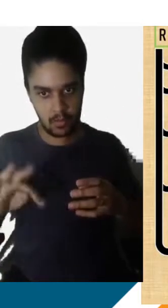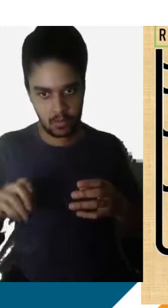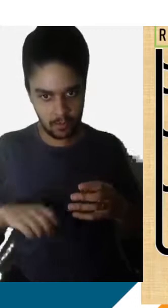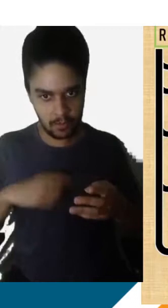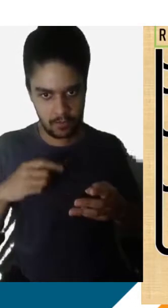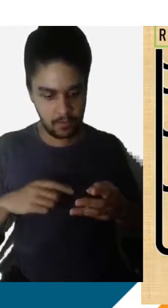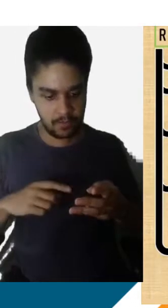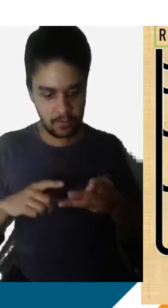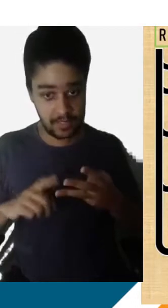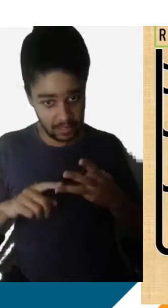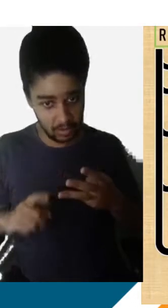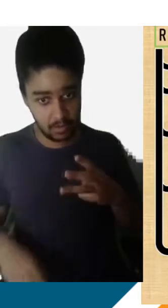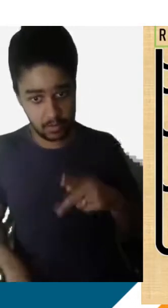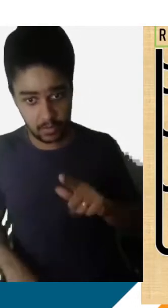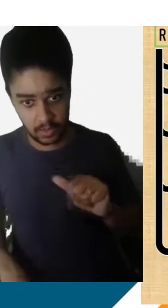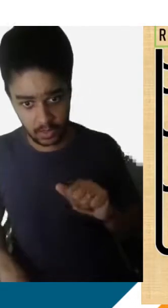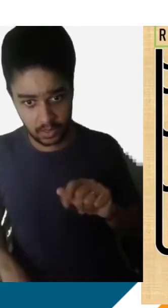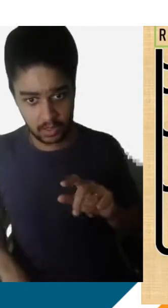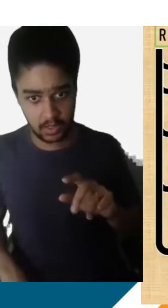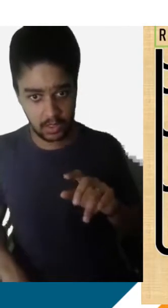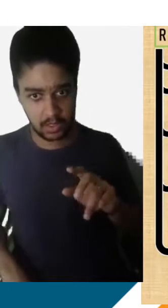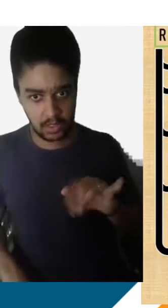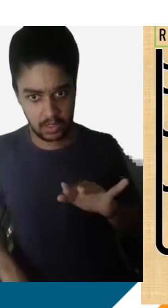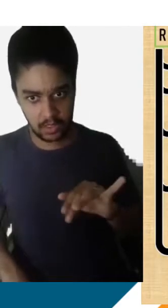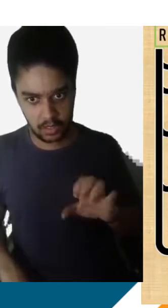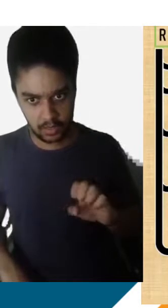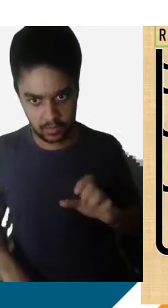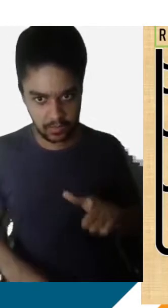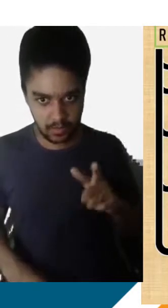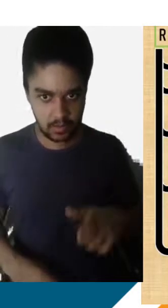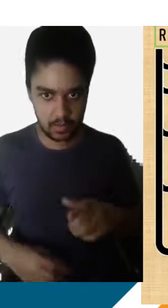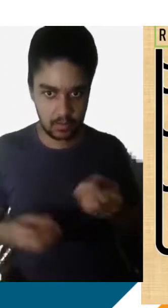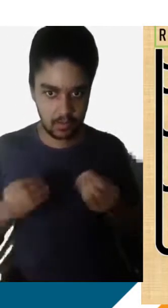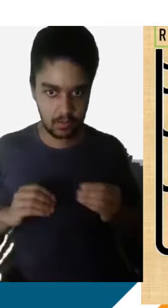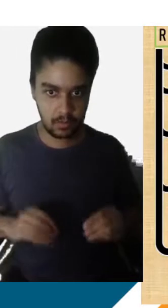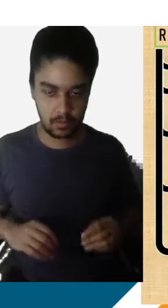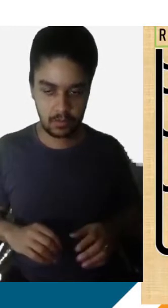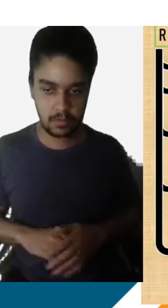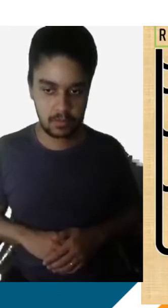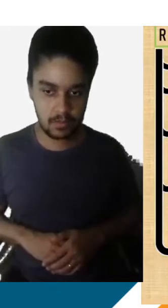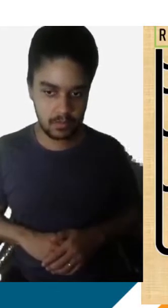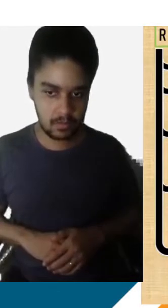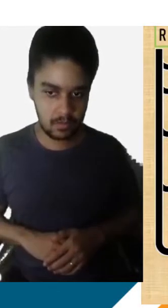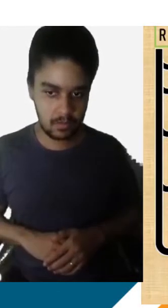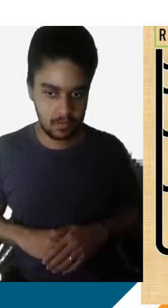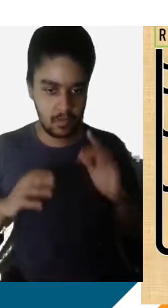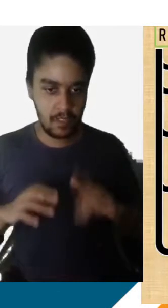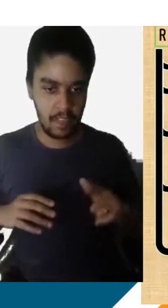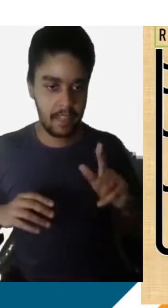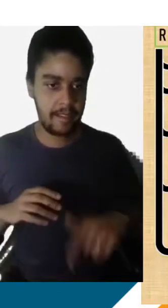a partir de uma abordagem onde ele determinou o planalto, né,